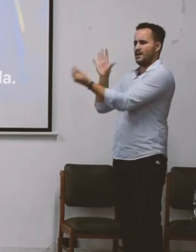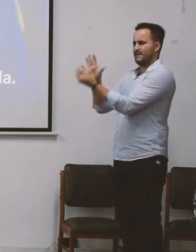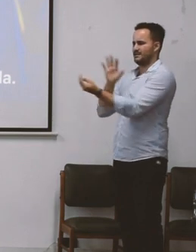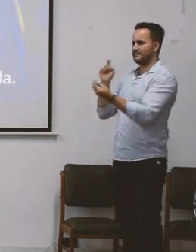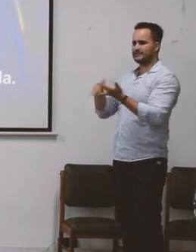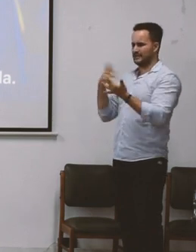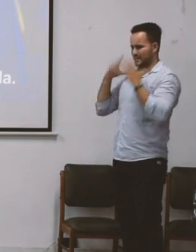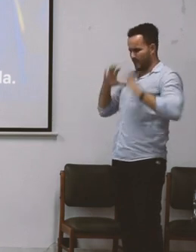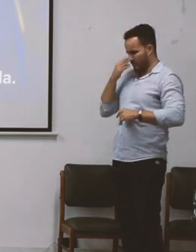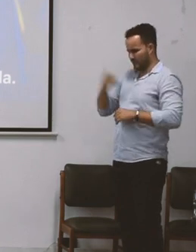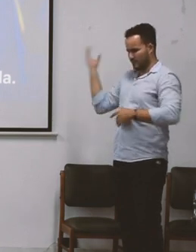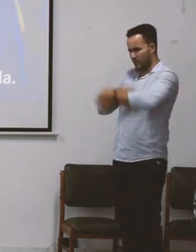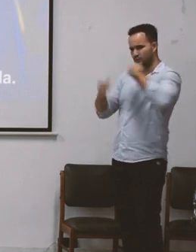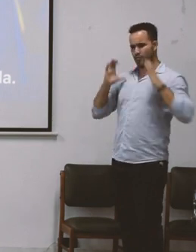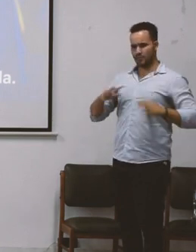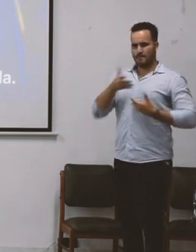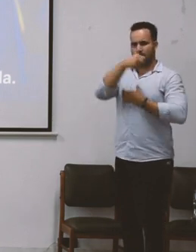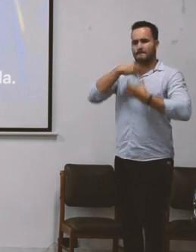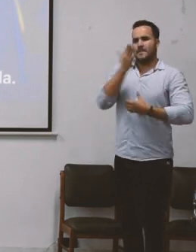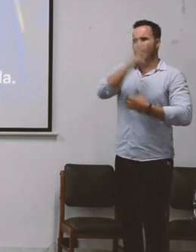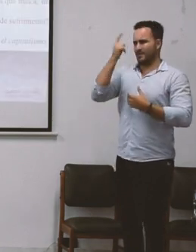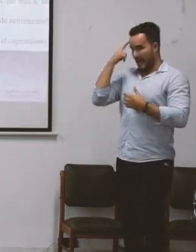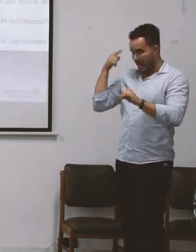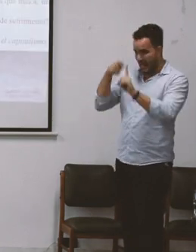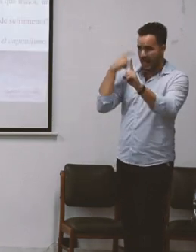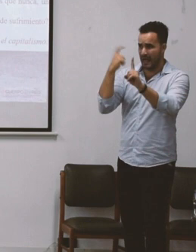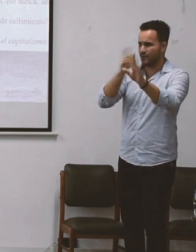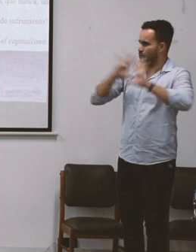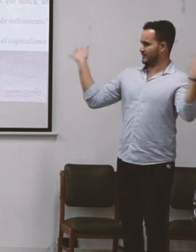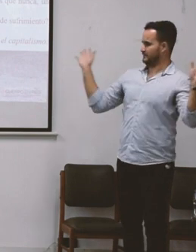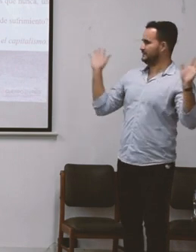rentables y autosuficientes. Y ahí paso a la siguiente